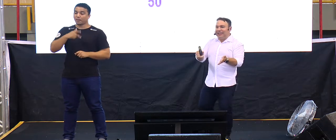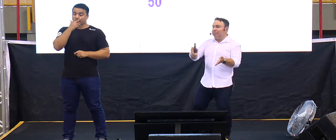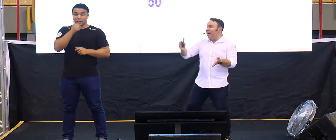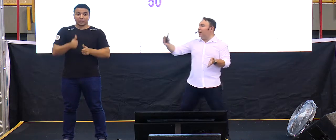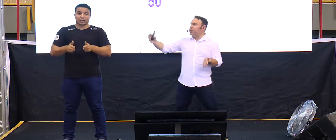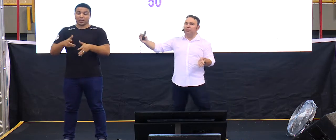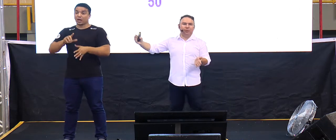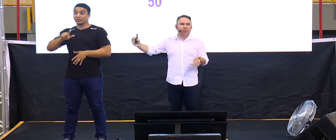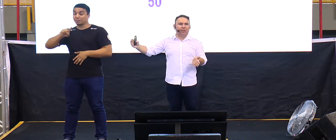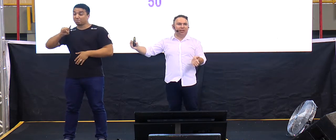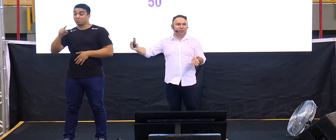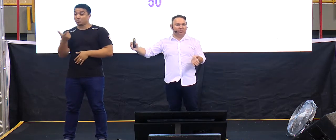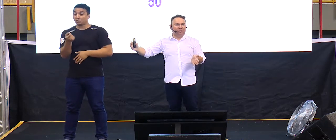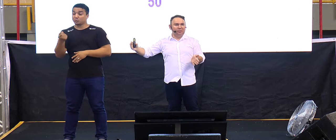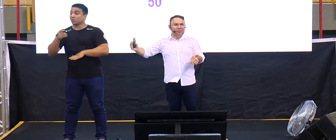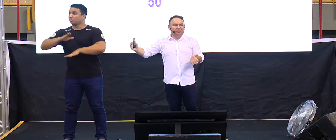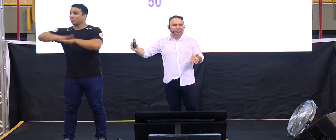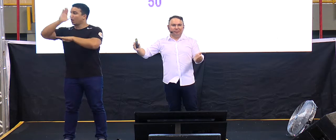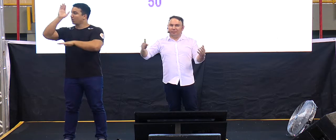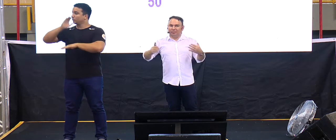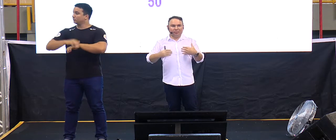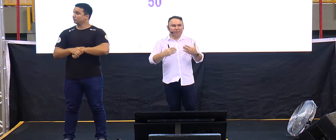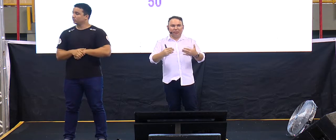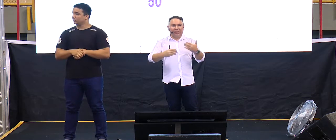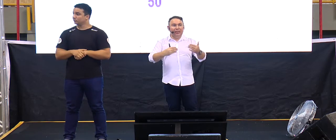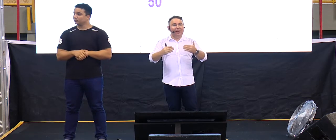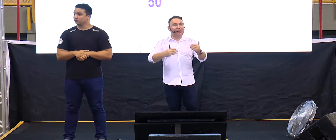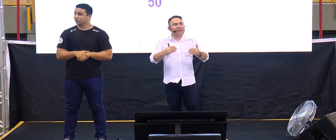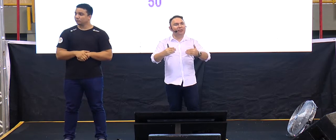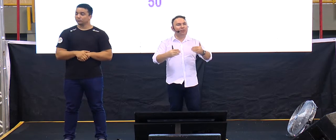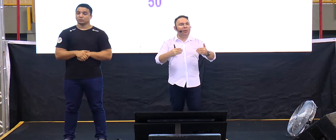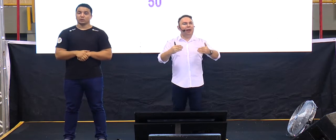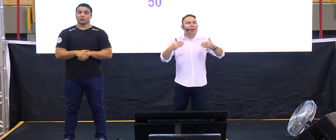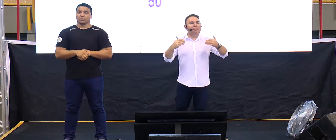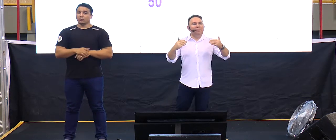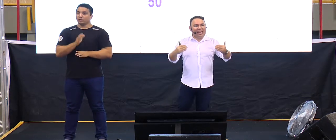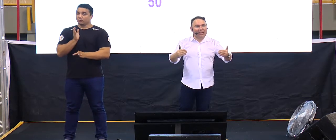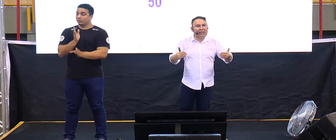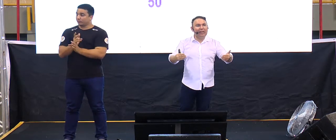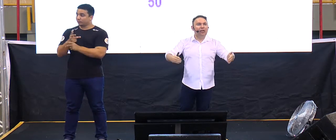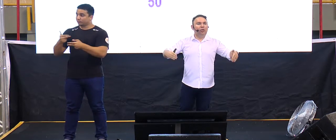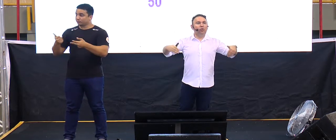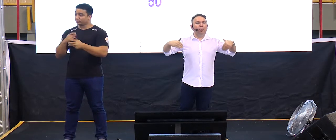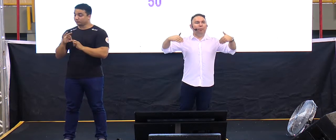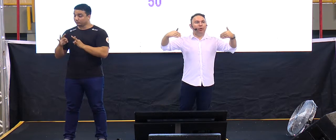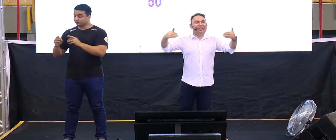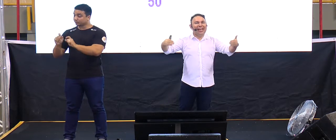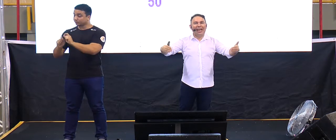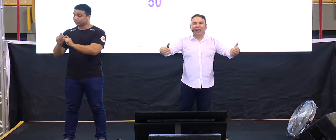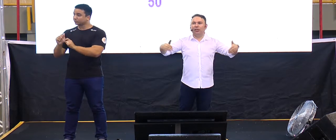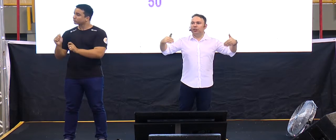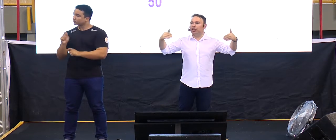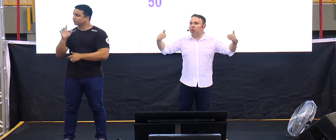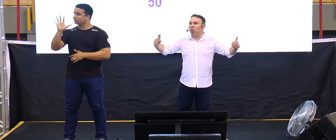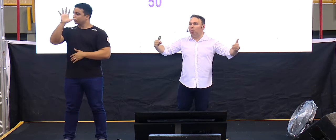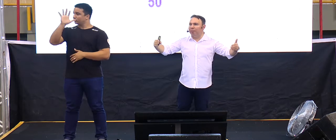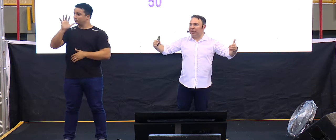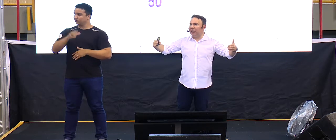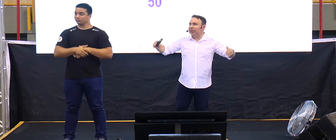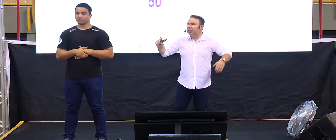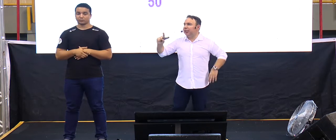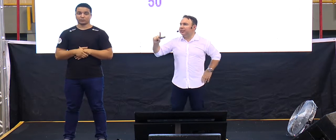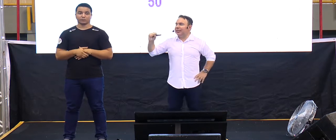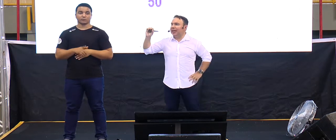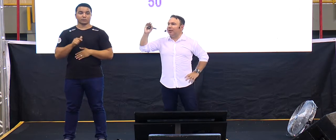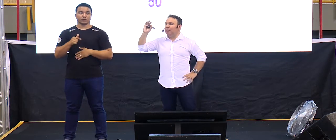gastar tem que ser mais de 1.200. Então ela teve uma perda no poder de